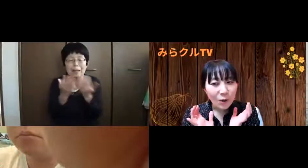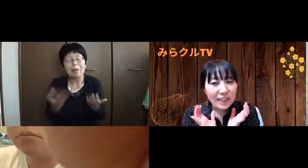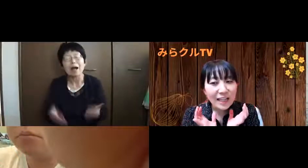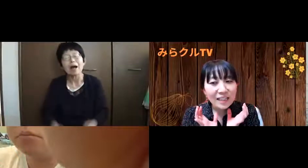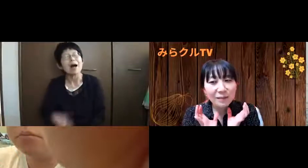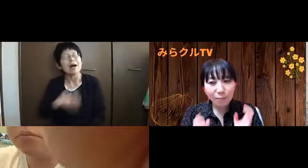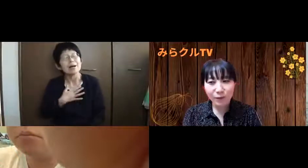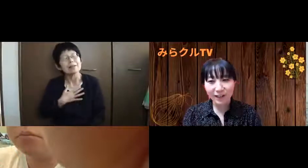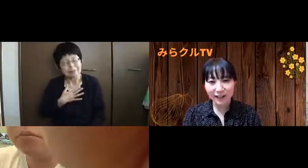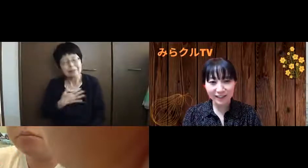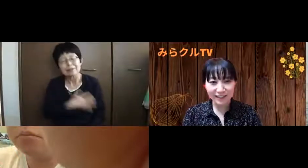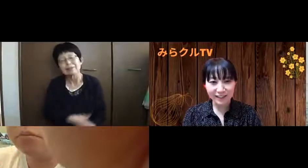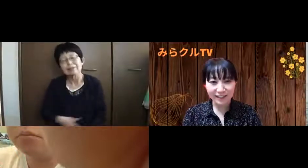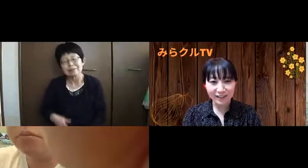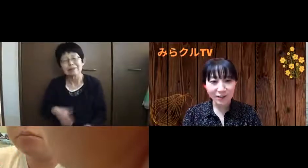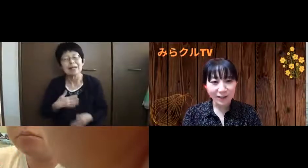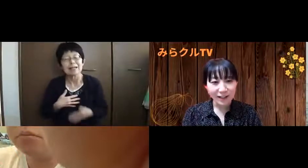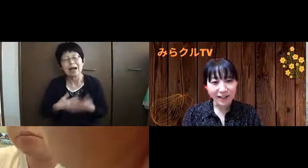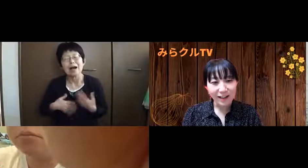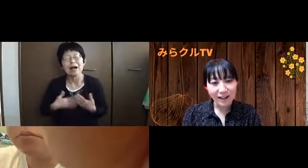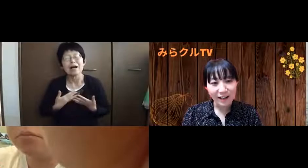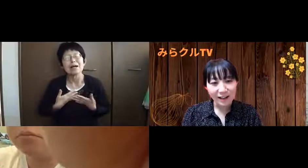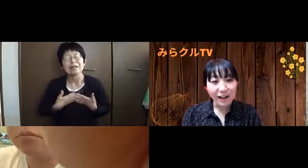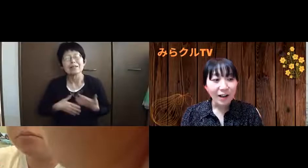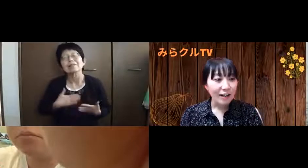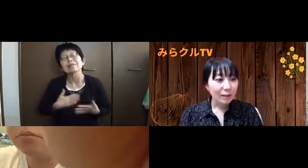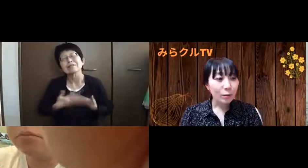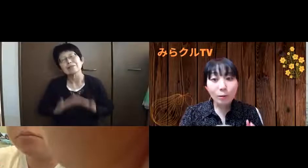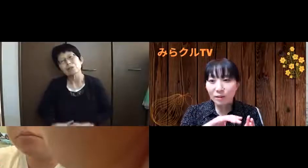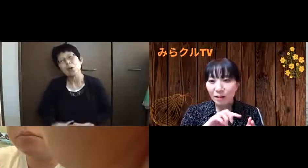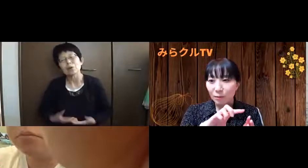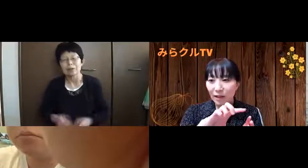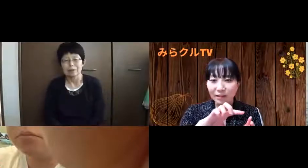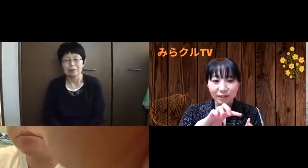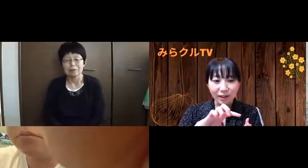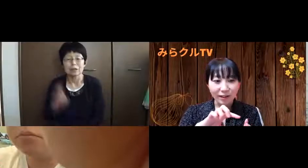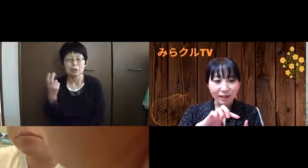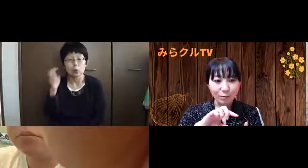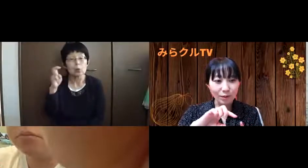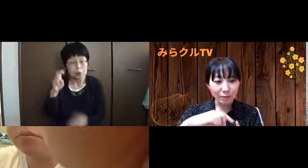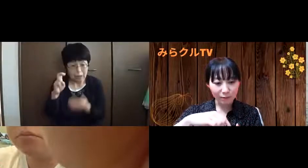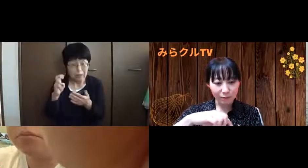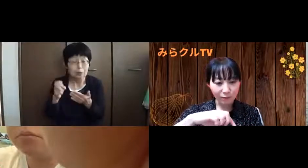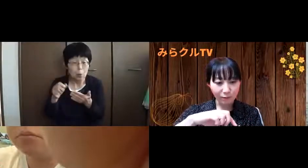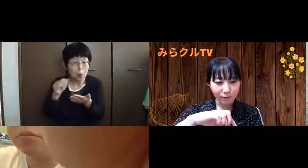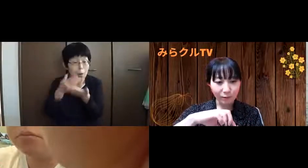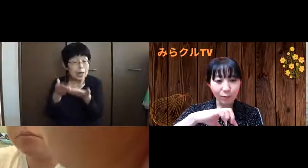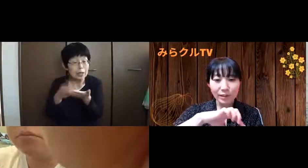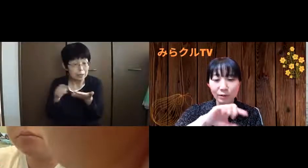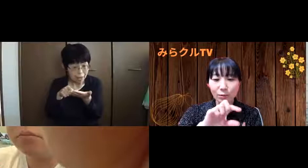癒しっぽい感じと、なんか、あ、トロロさんの絵ってそういえばあの碁石のところ